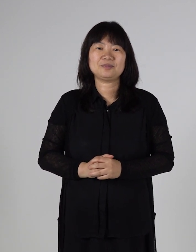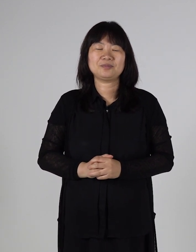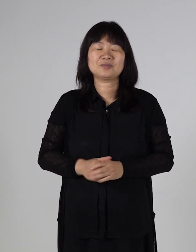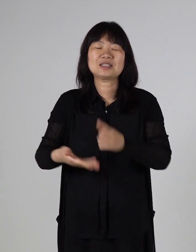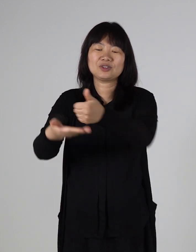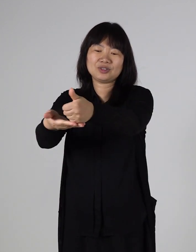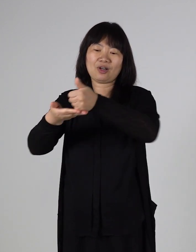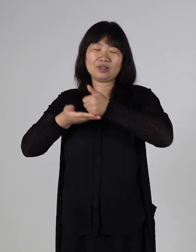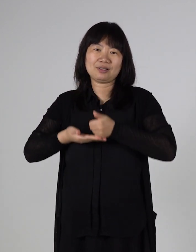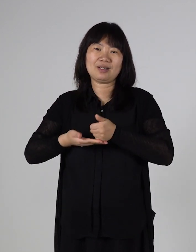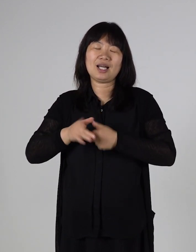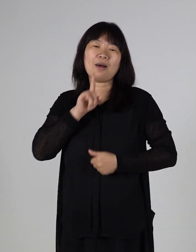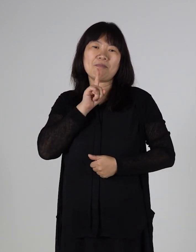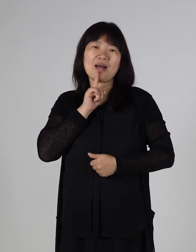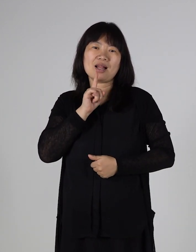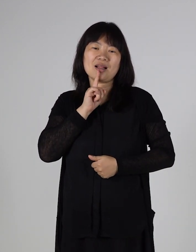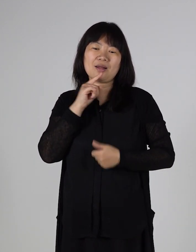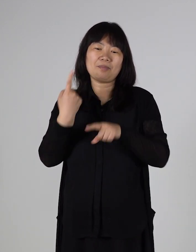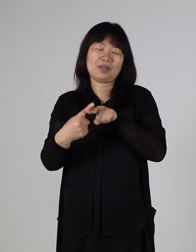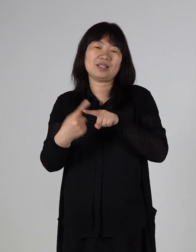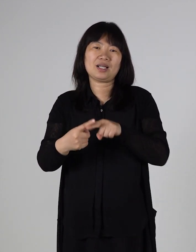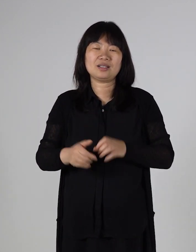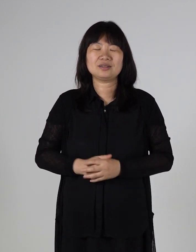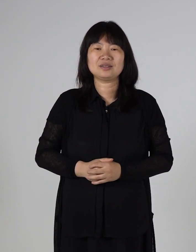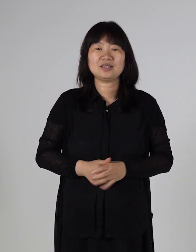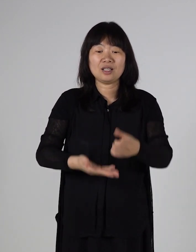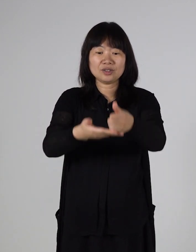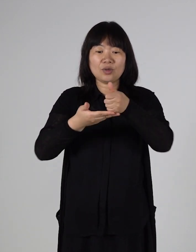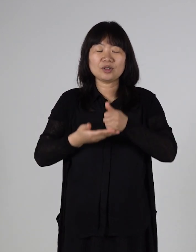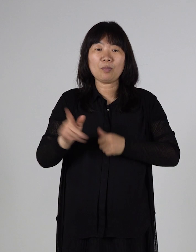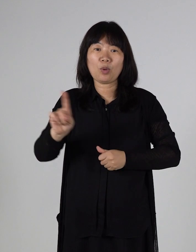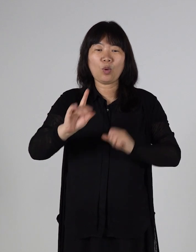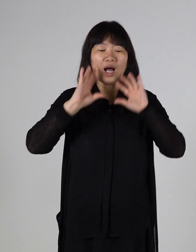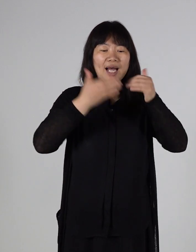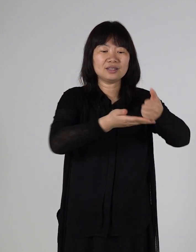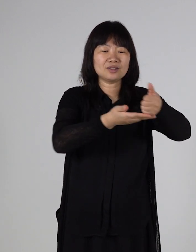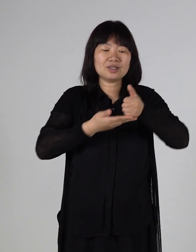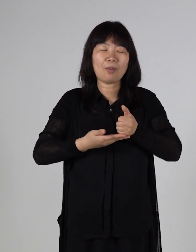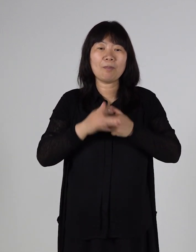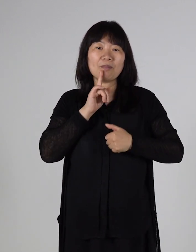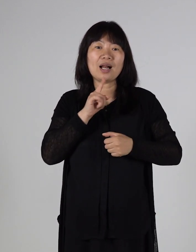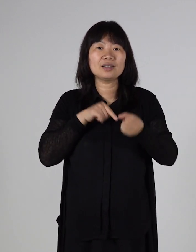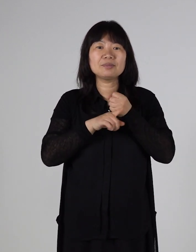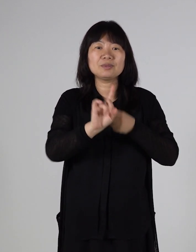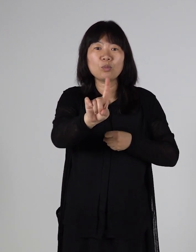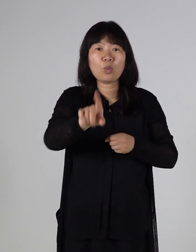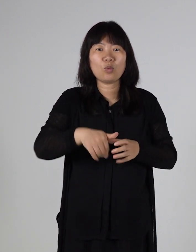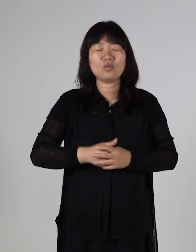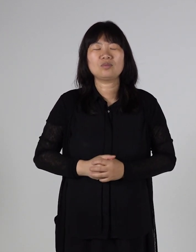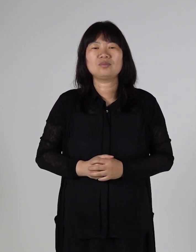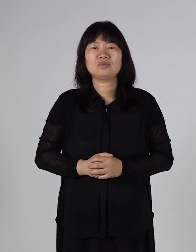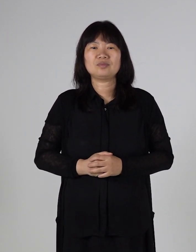두드러지는 겁니다. 영접한다는 게 뭐예요? 어린아이를 영접한다는 게 무슨 뜻이에요?